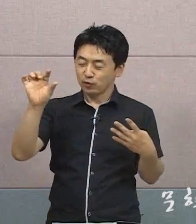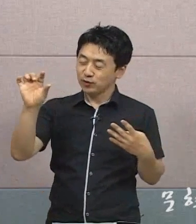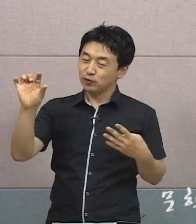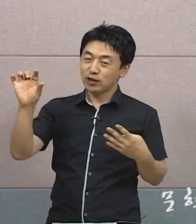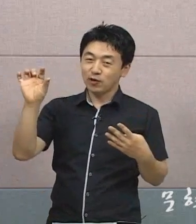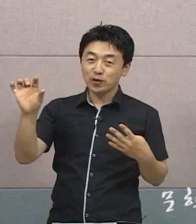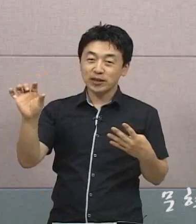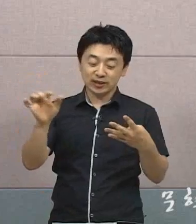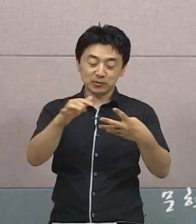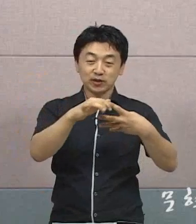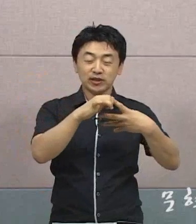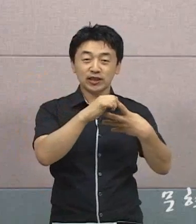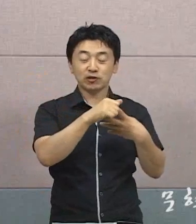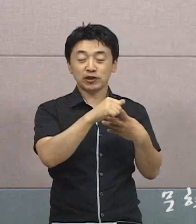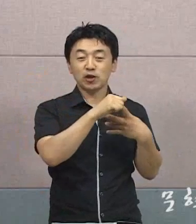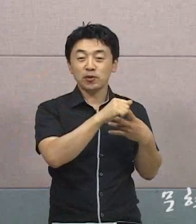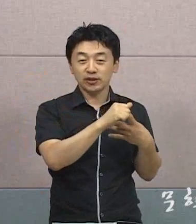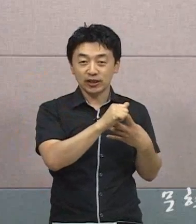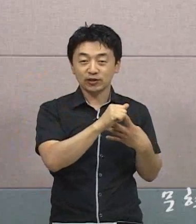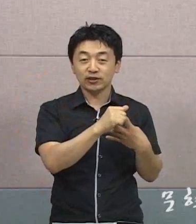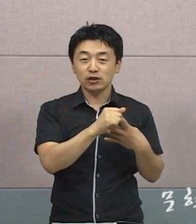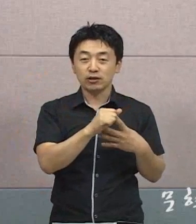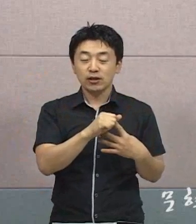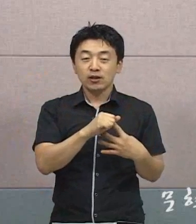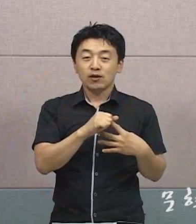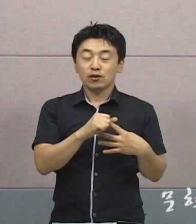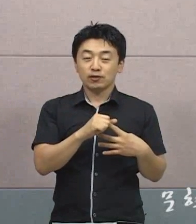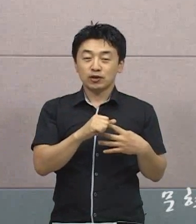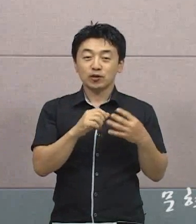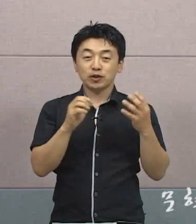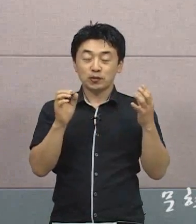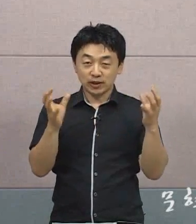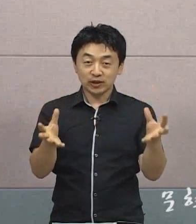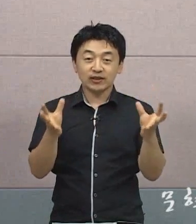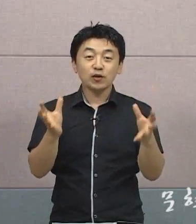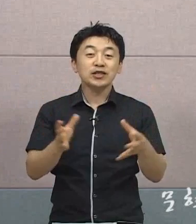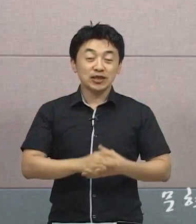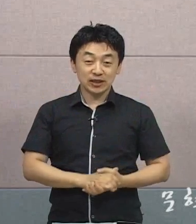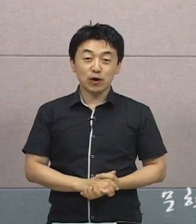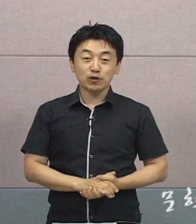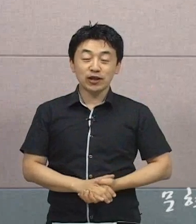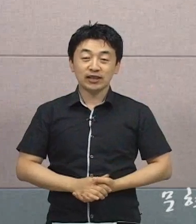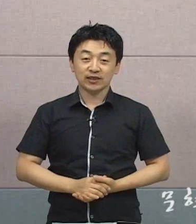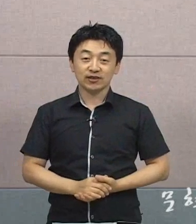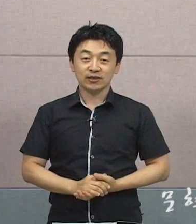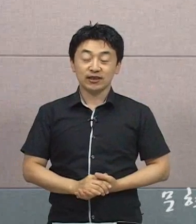농식 수화가 엄청 많이 있지만요. 이 책에 나와 있는 첫 번째 단어들은요. 여러분들이 완전히 새로 외우셔야 할 단어들.